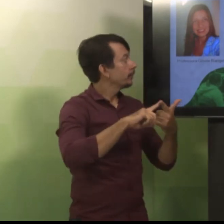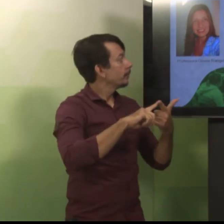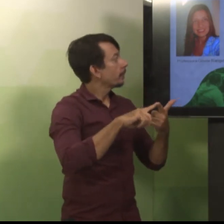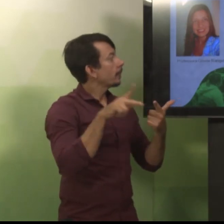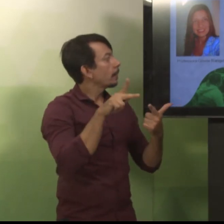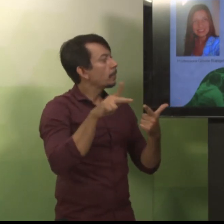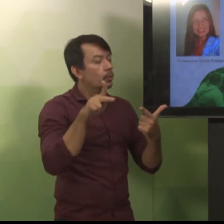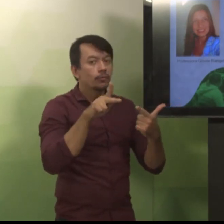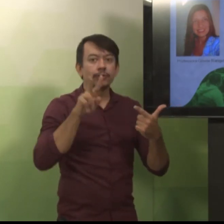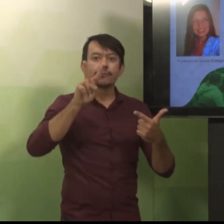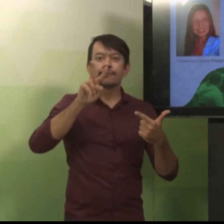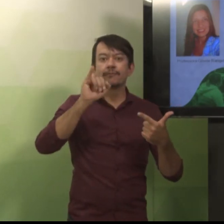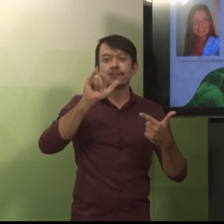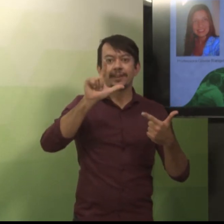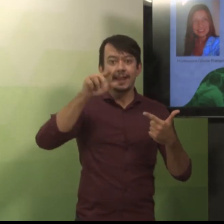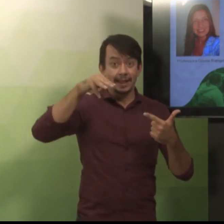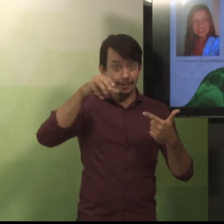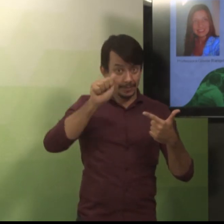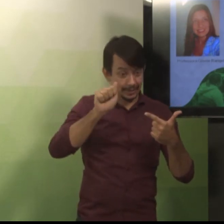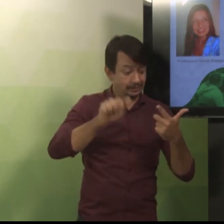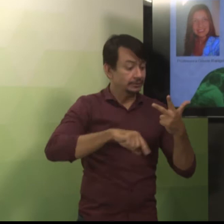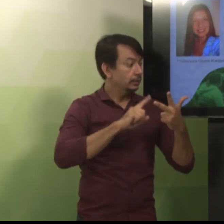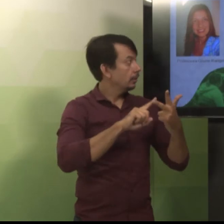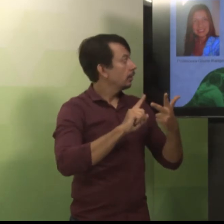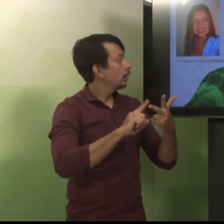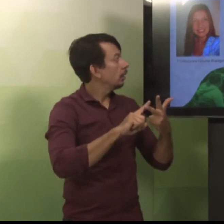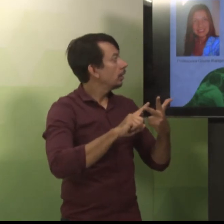A professora Gisele, professor Vilmar,